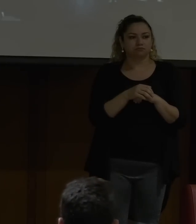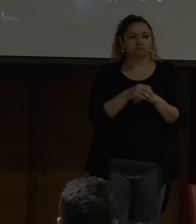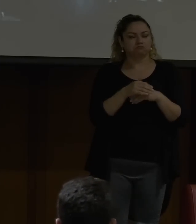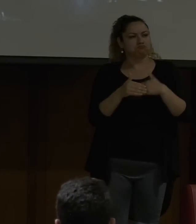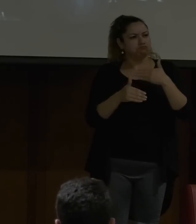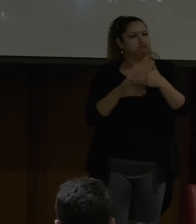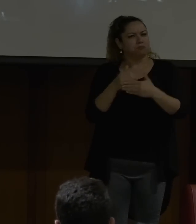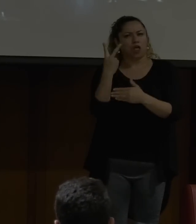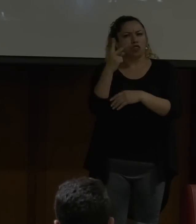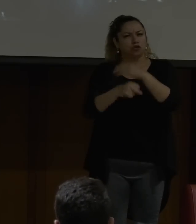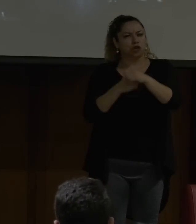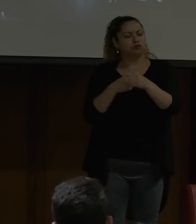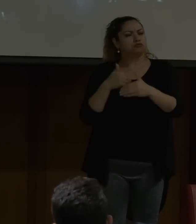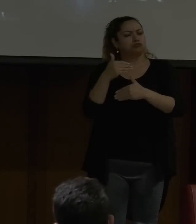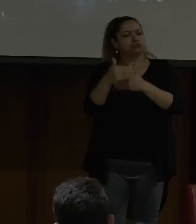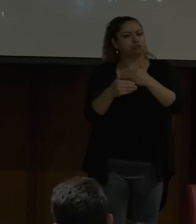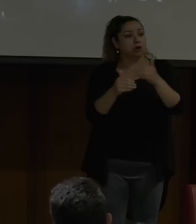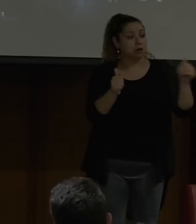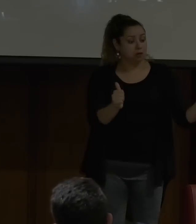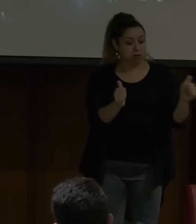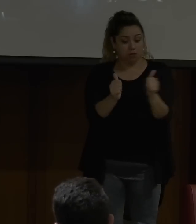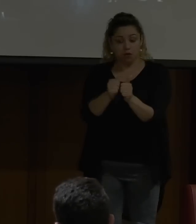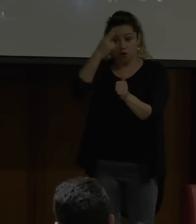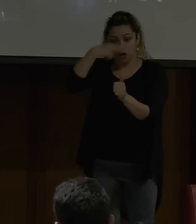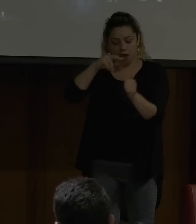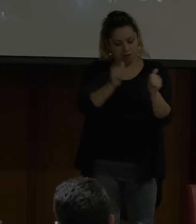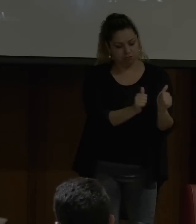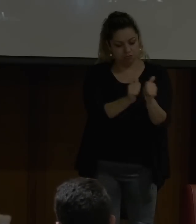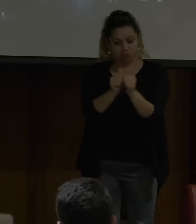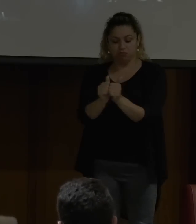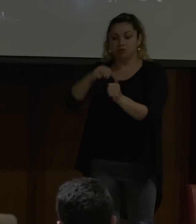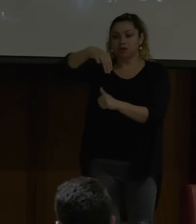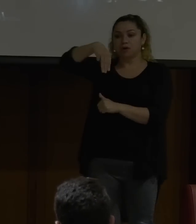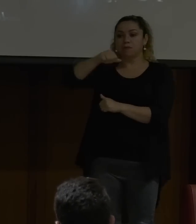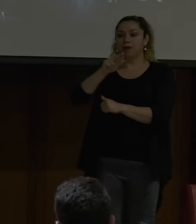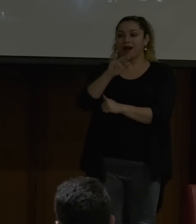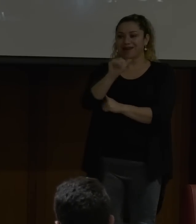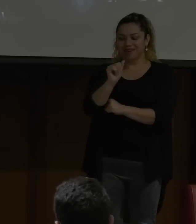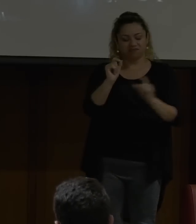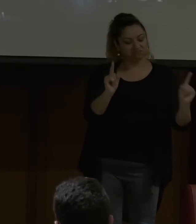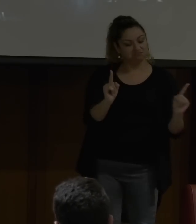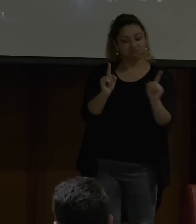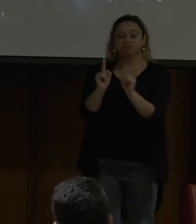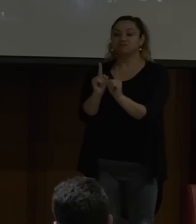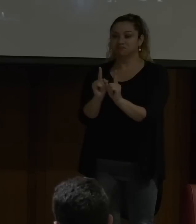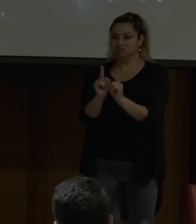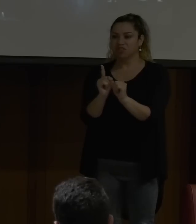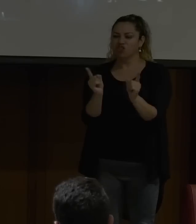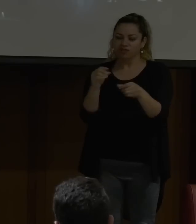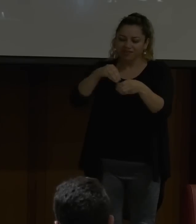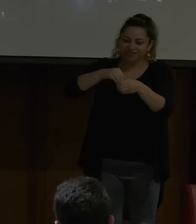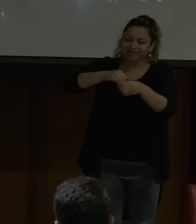años atrás había traído a vivir allí a su hija María Ignacia Díaz Ospina, de ascendencia por igual guayú